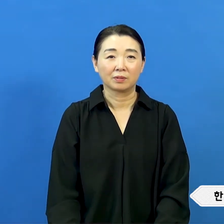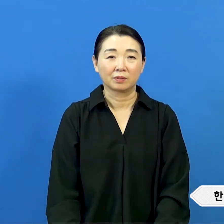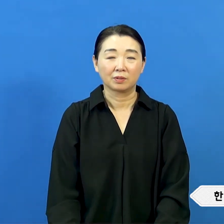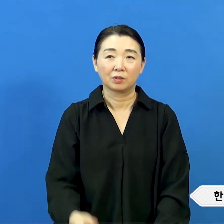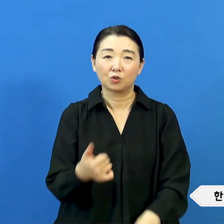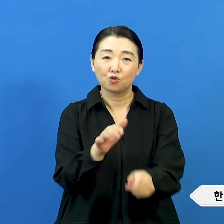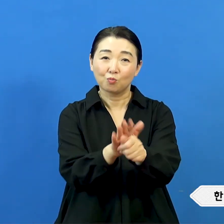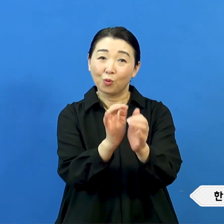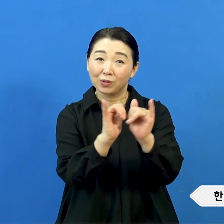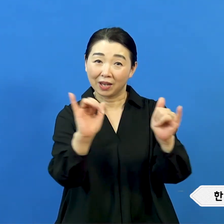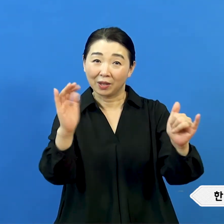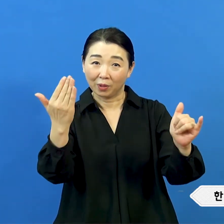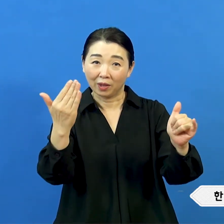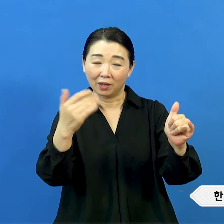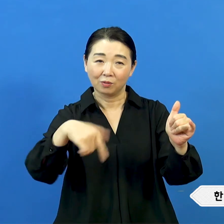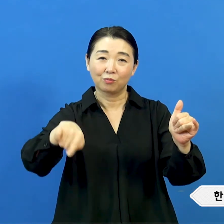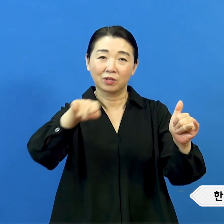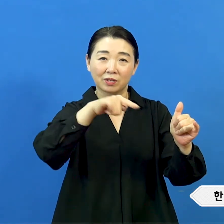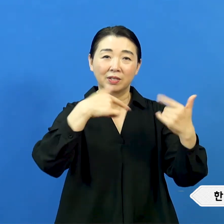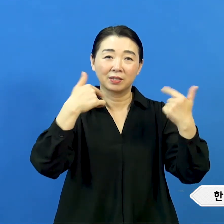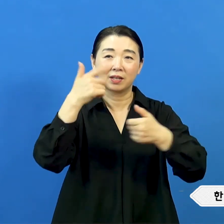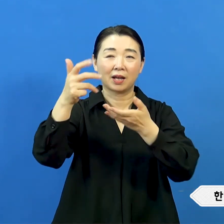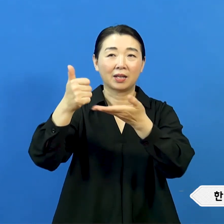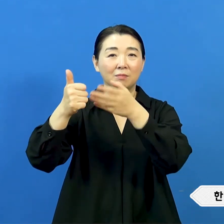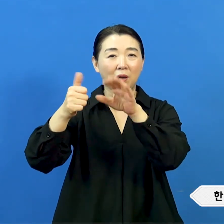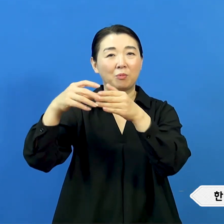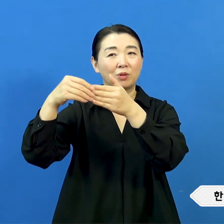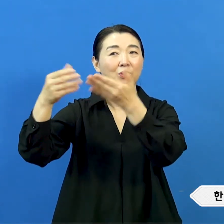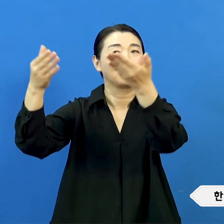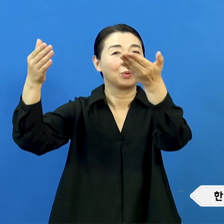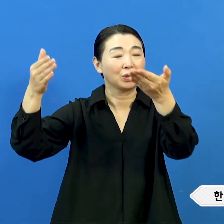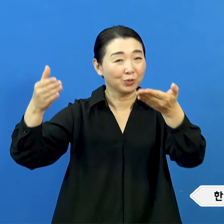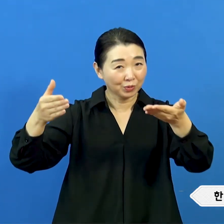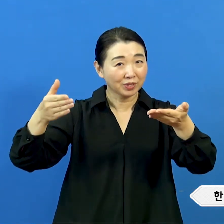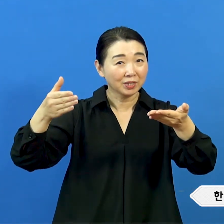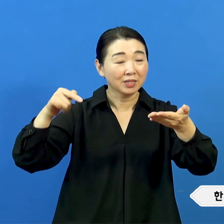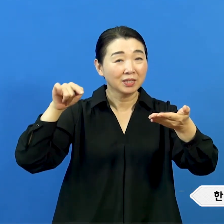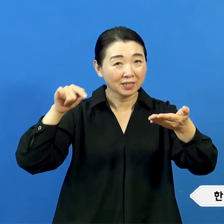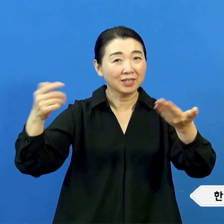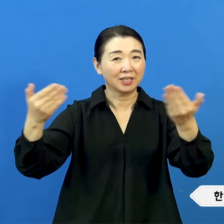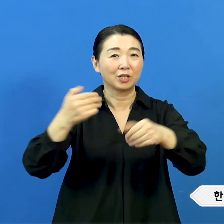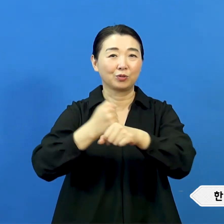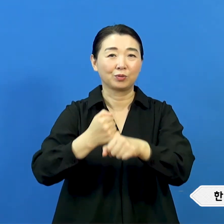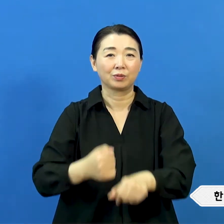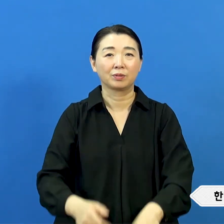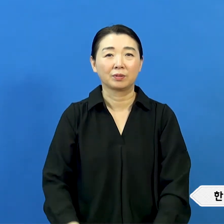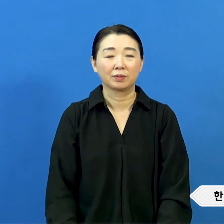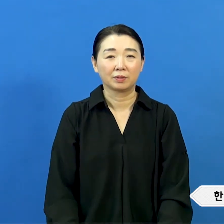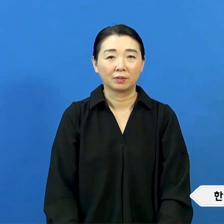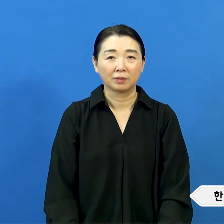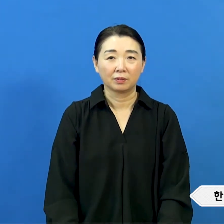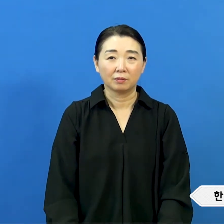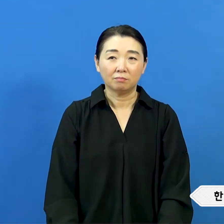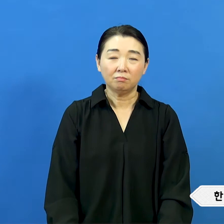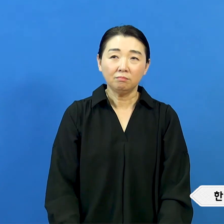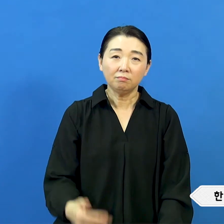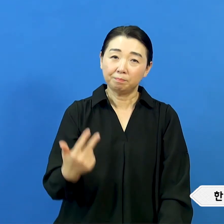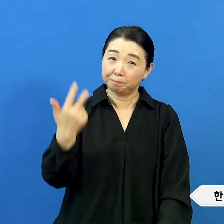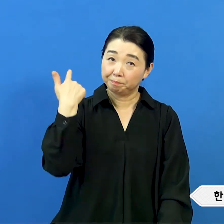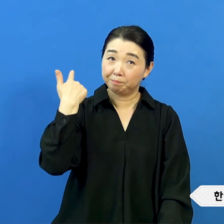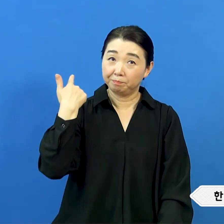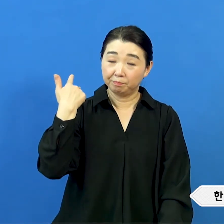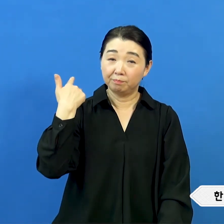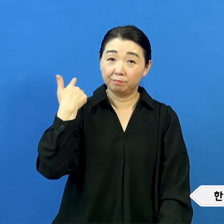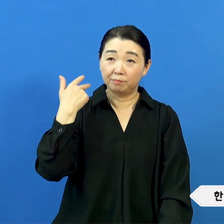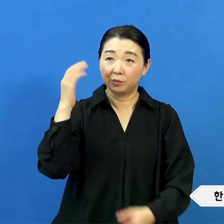중보자가 되셔서 우리를 늘 하나님 앞으로 인도해 주시는 그 일을 하고 계십니다. 그래서 지난주 설교에서도 우리가